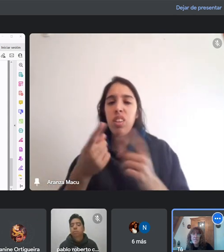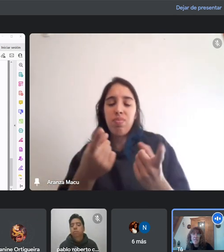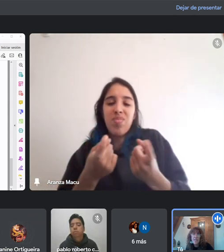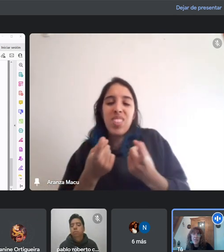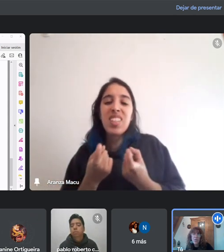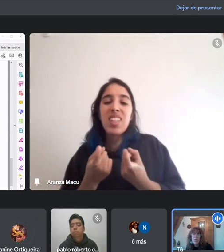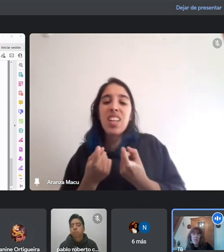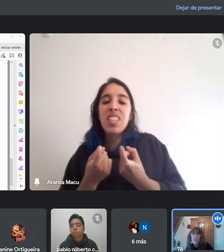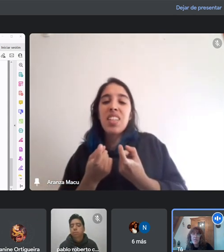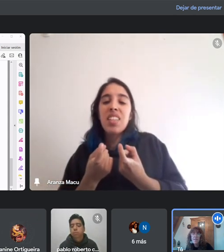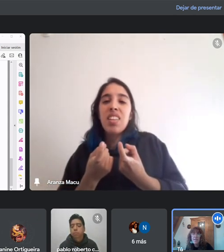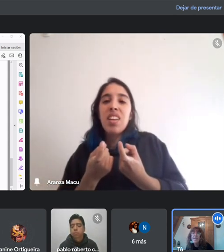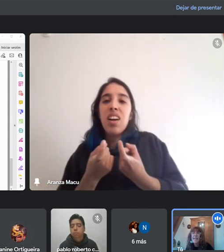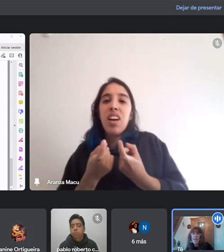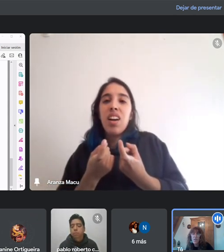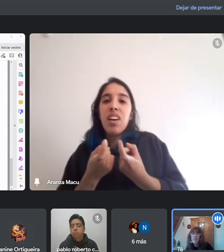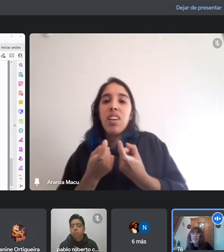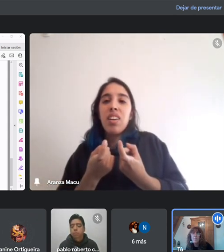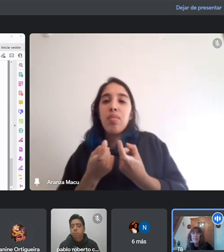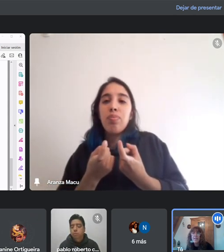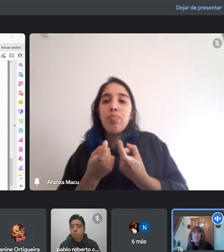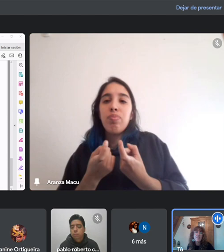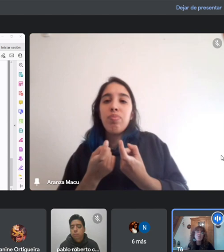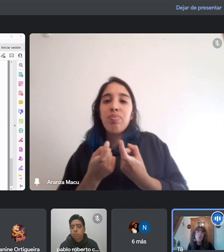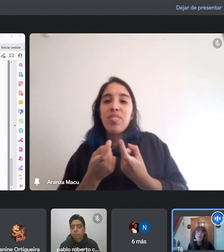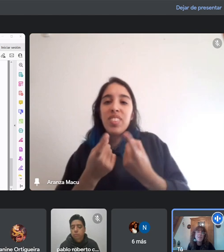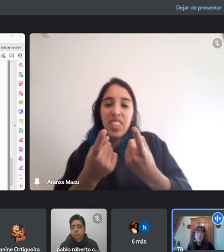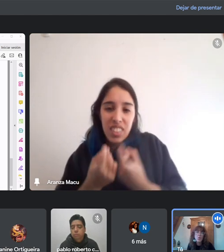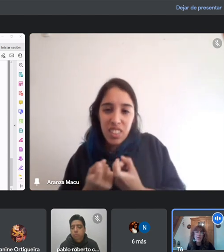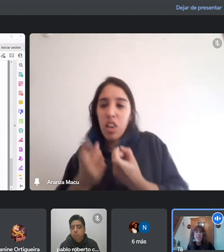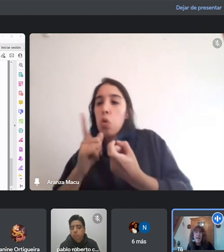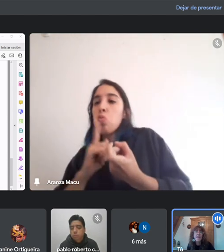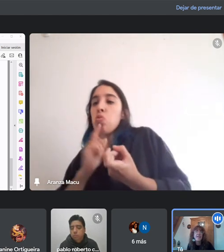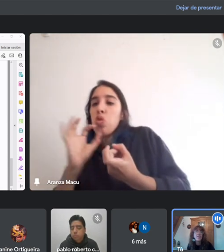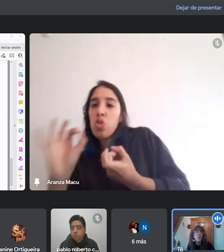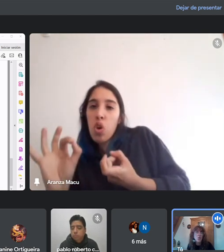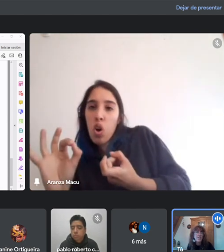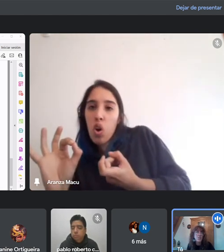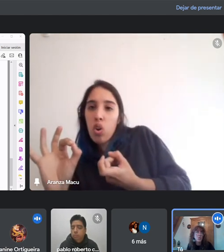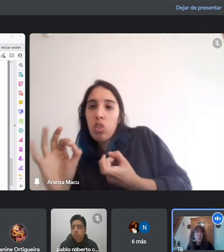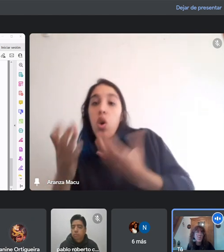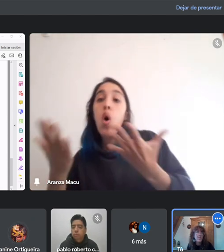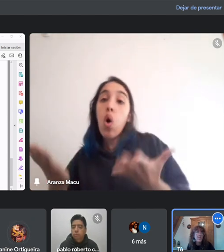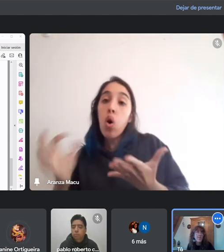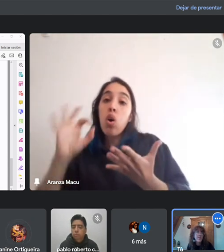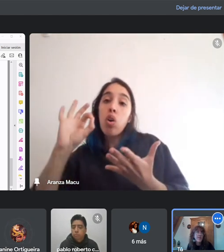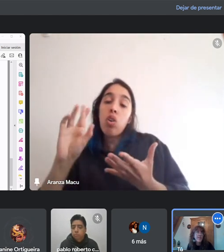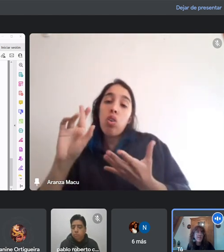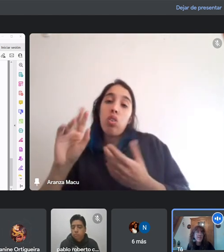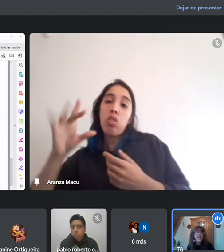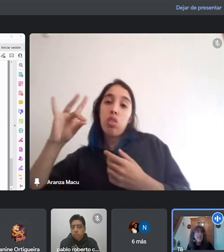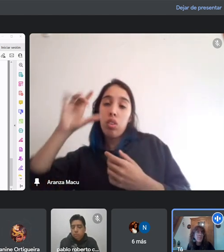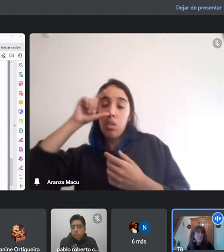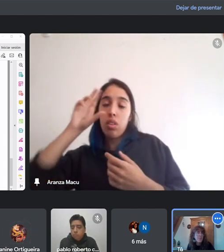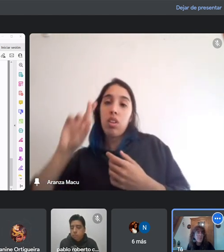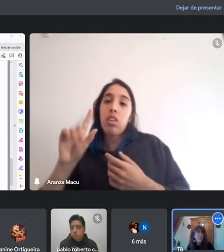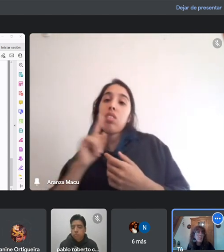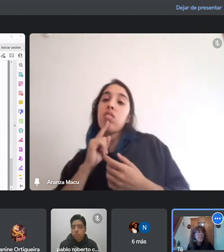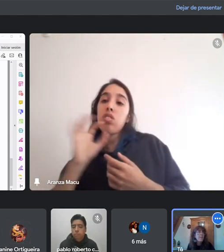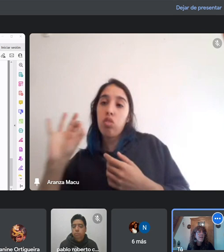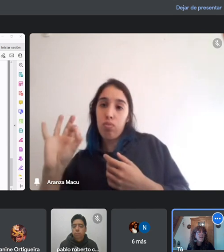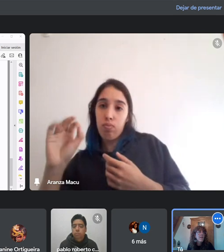¿Sí? O para. Claro. Y en vez de estar solo el to, está in order to. ¿Entienden?